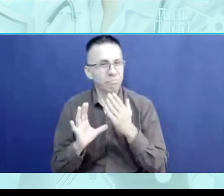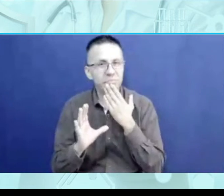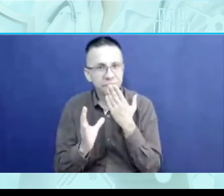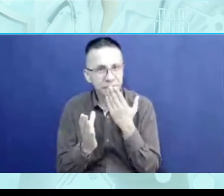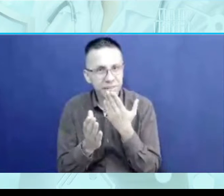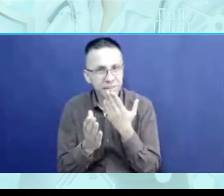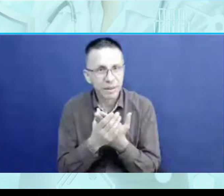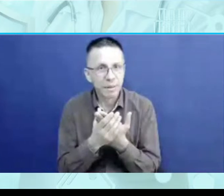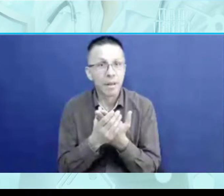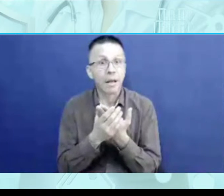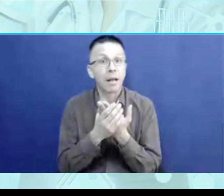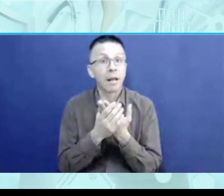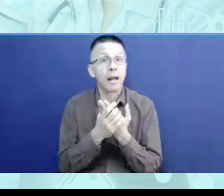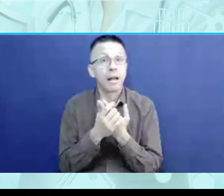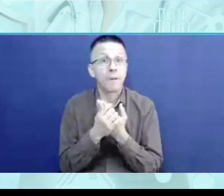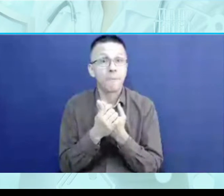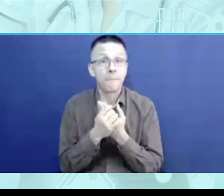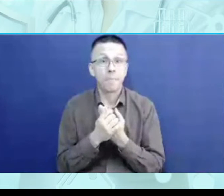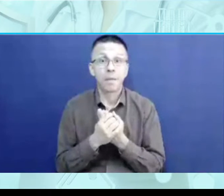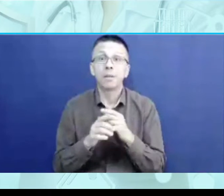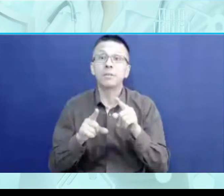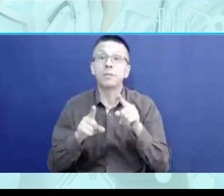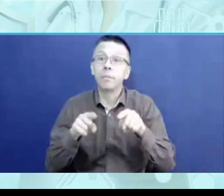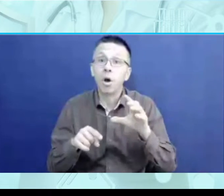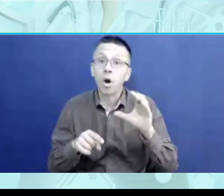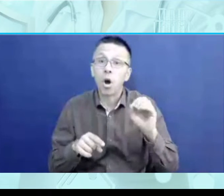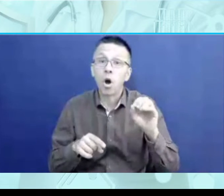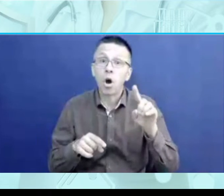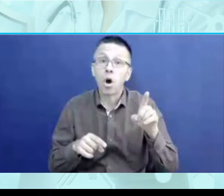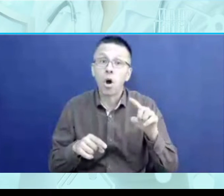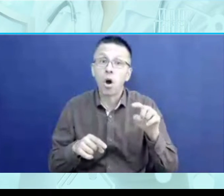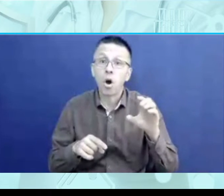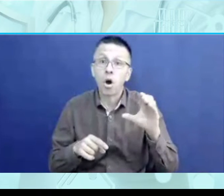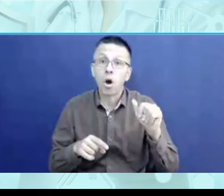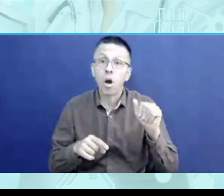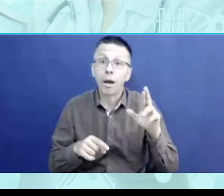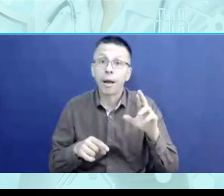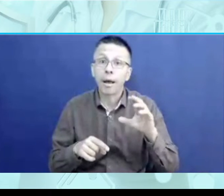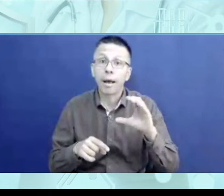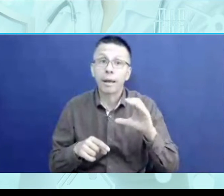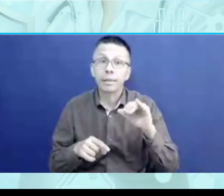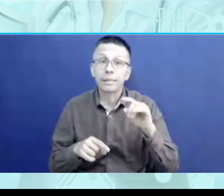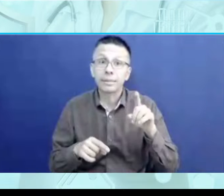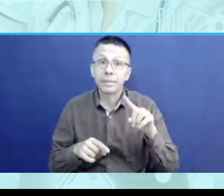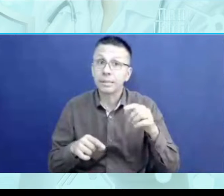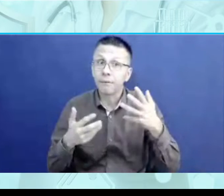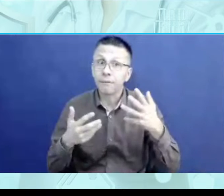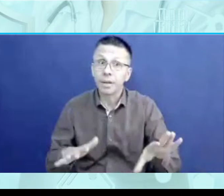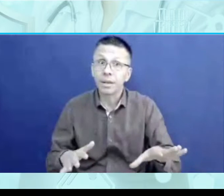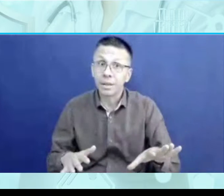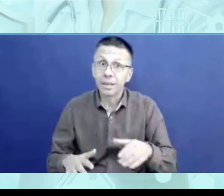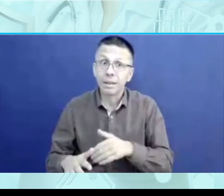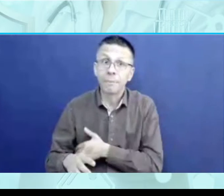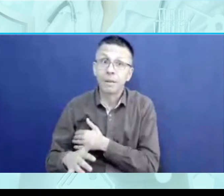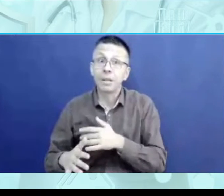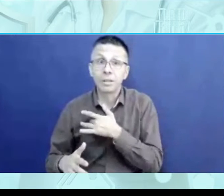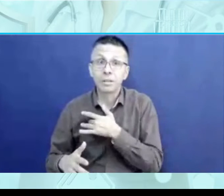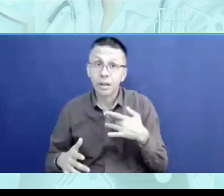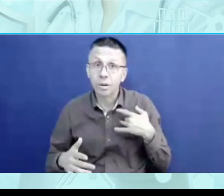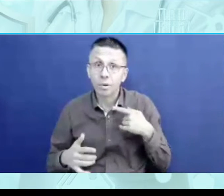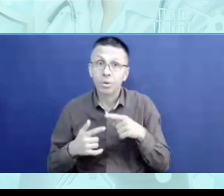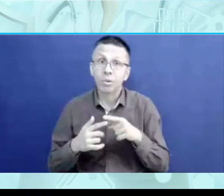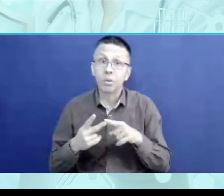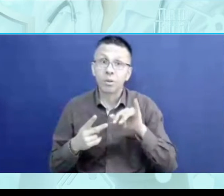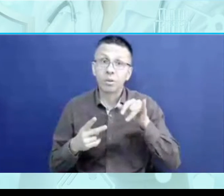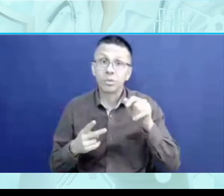Pero también queremos dar las noticias. Se nos va Oscar, ¿no? Oscar Sisa. Del Ministerio de Salud. Ya, Yasmín. Se fue este